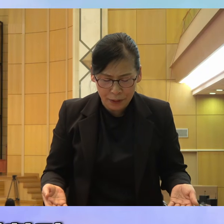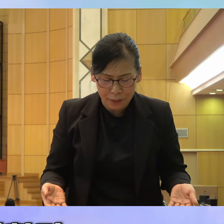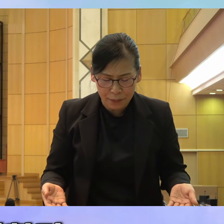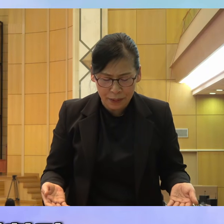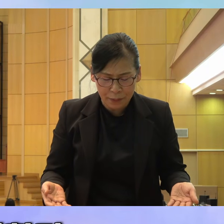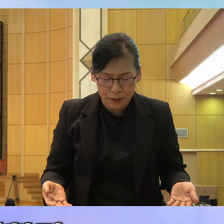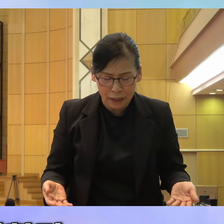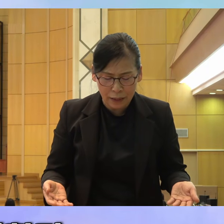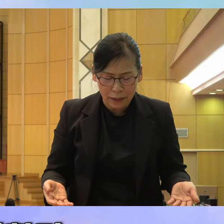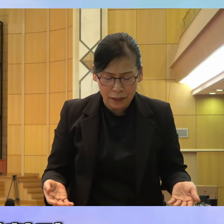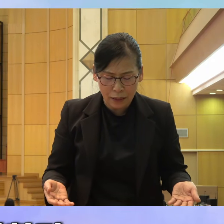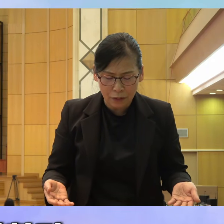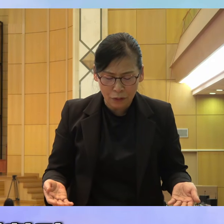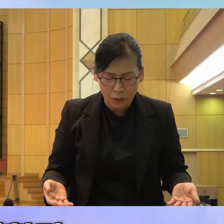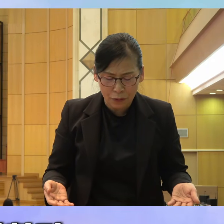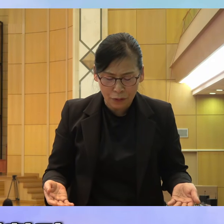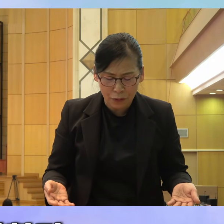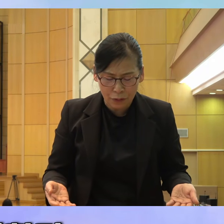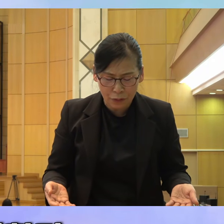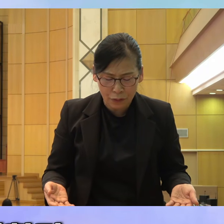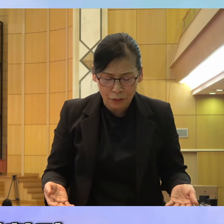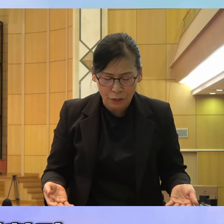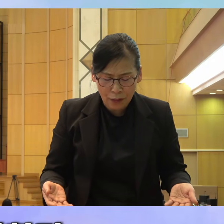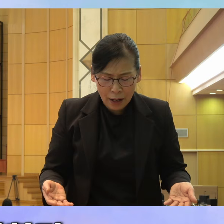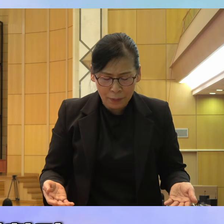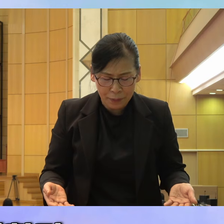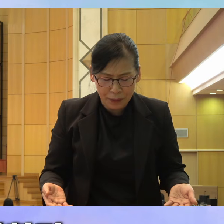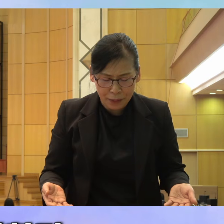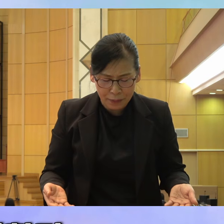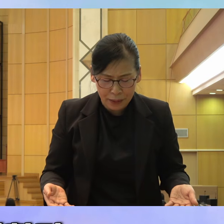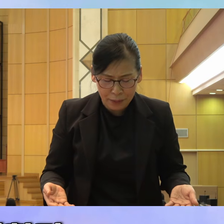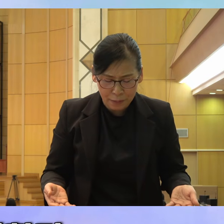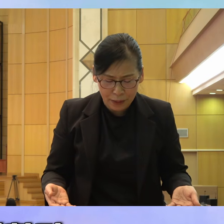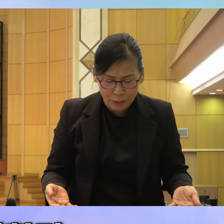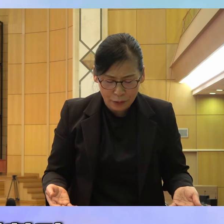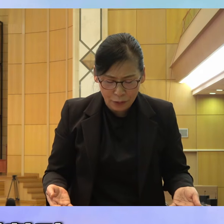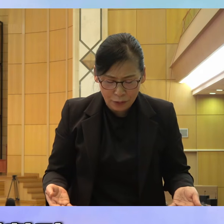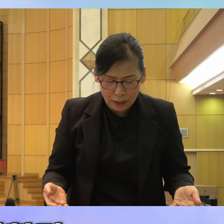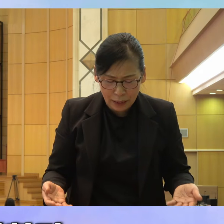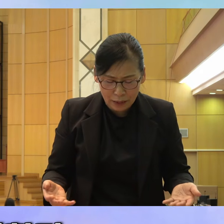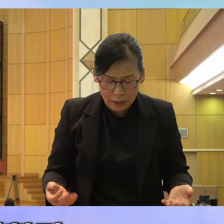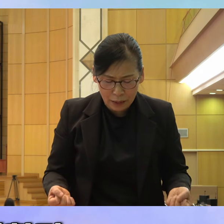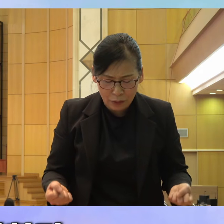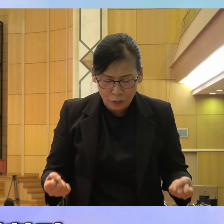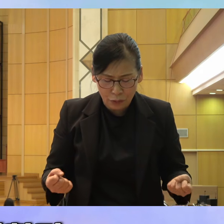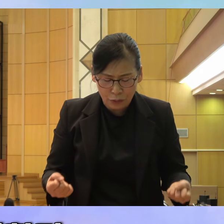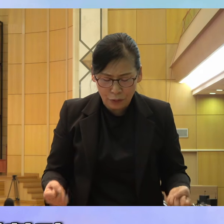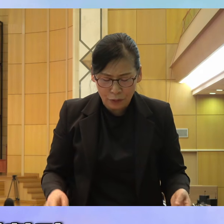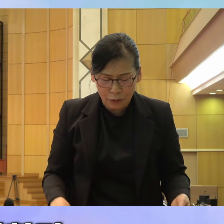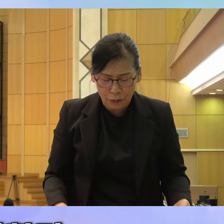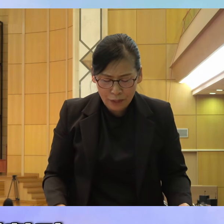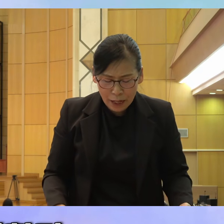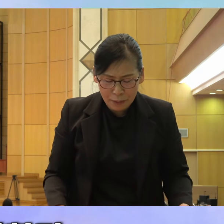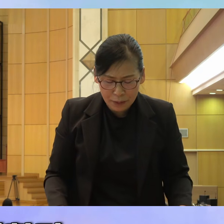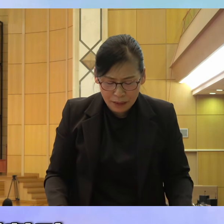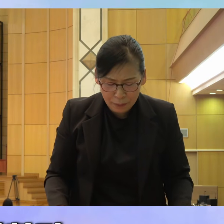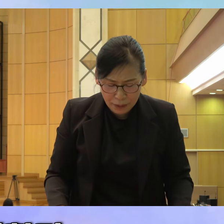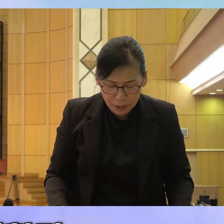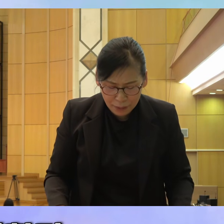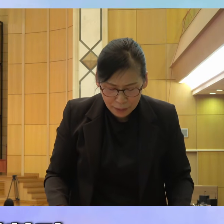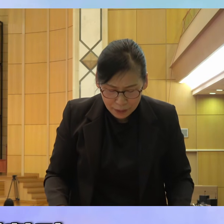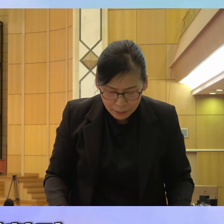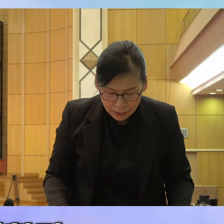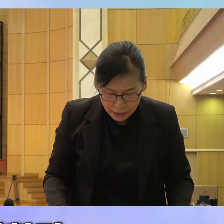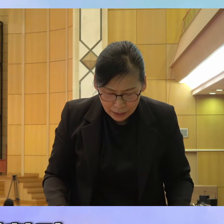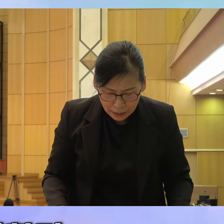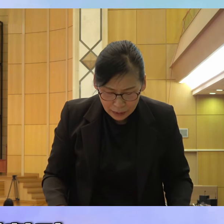자녀가 되었습니다. 이제 하나님이 우리를 눈동자까지 지켜줄 것입니다. 어떠한 문제도 다 염려 근심 걱정 다